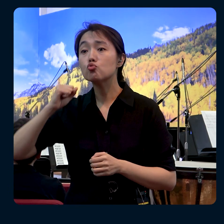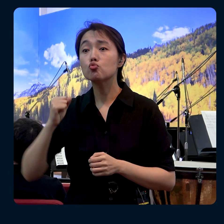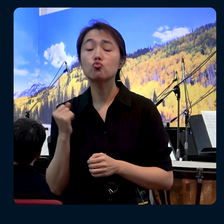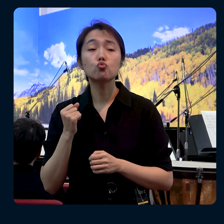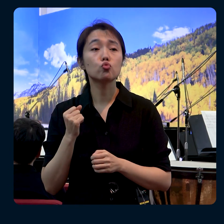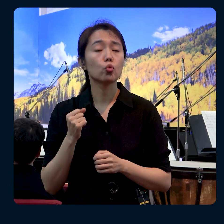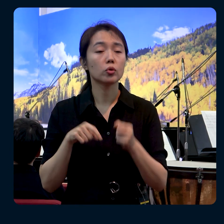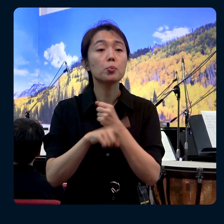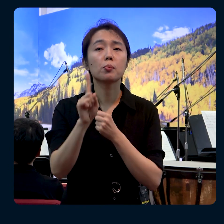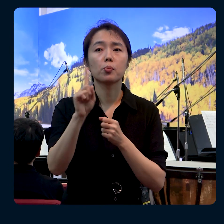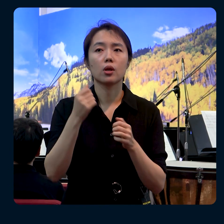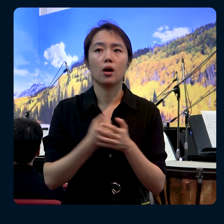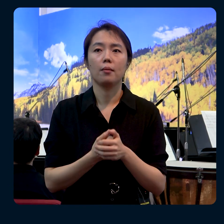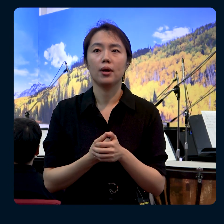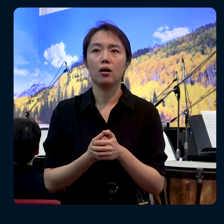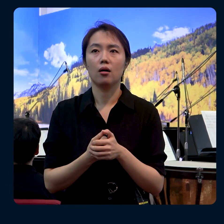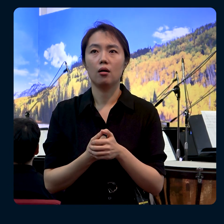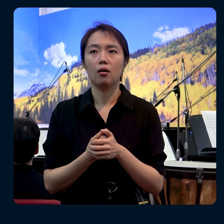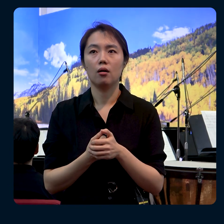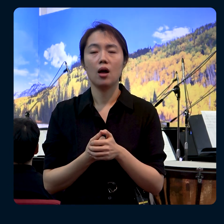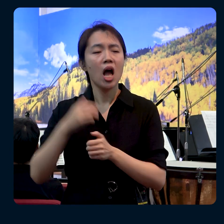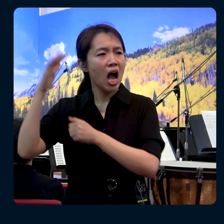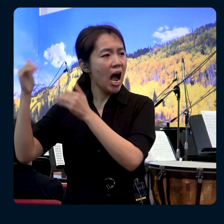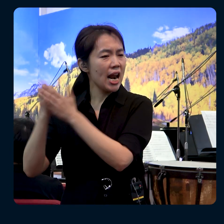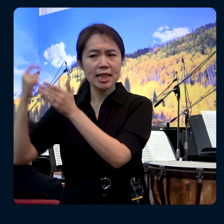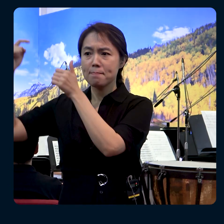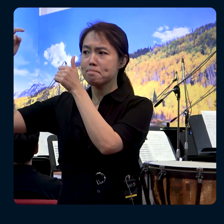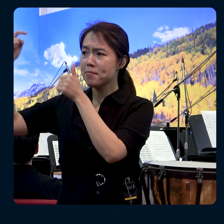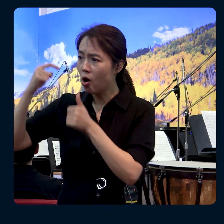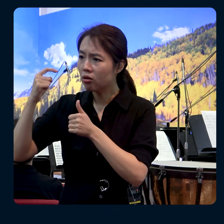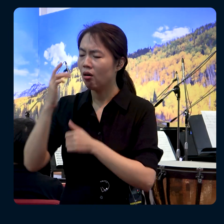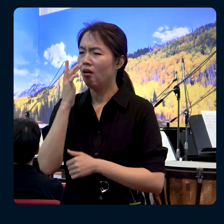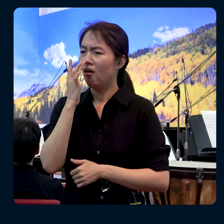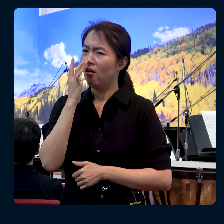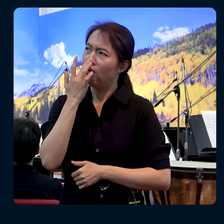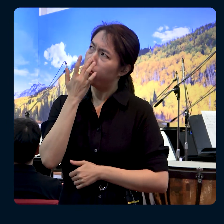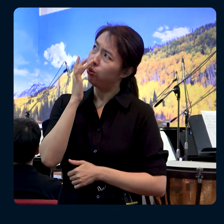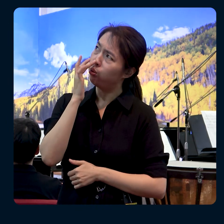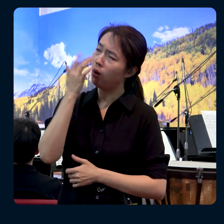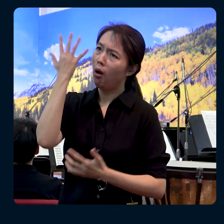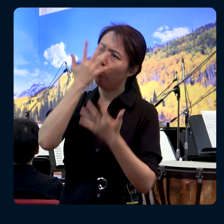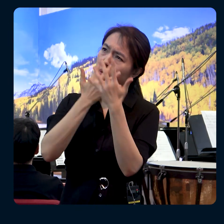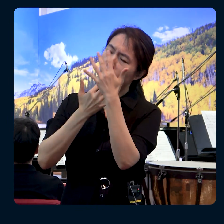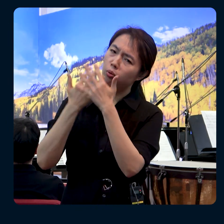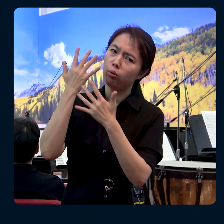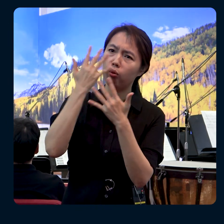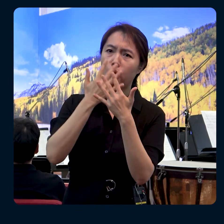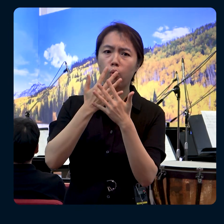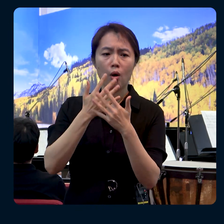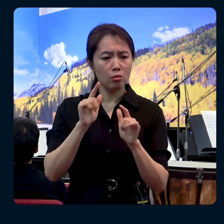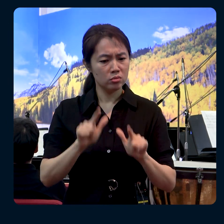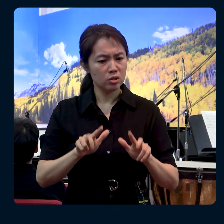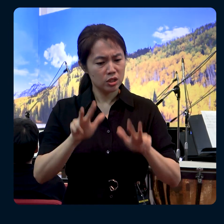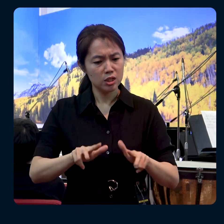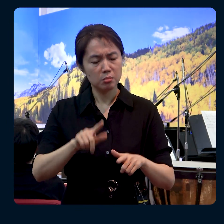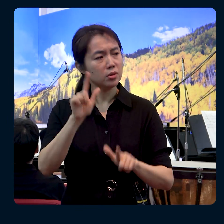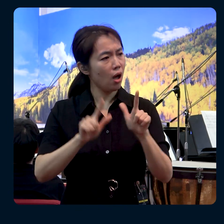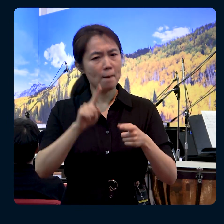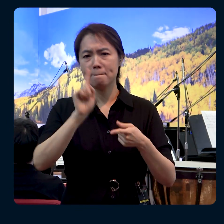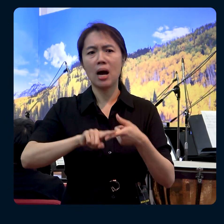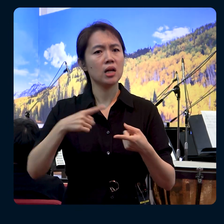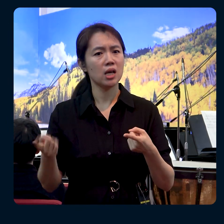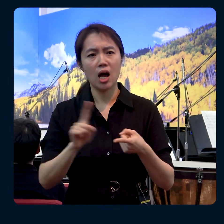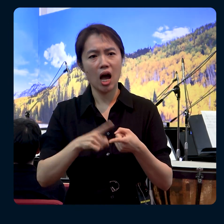것이 무엇인가? 어떻게 보면 희미한, 추상적인, 현실감 없는 막연한 하나님의 말씀을